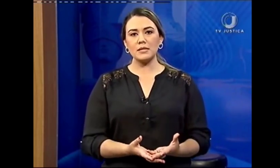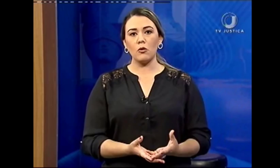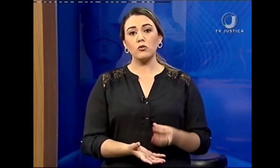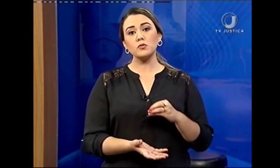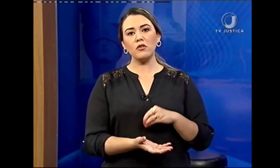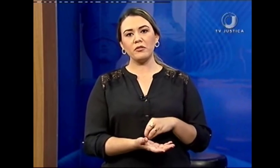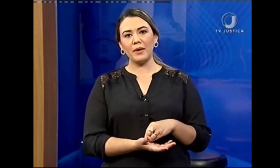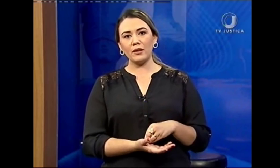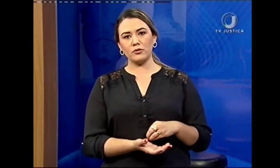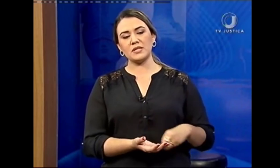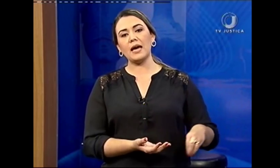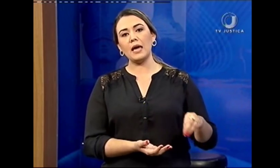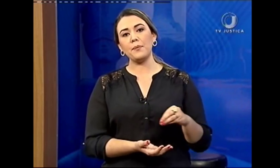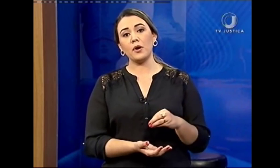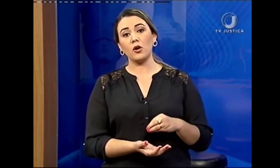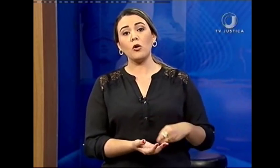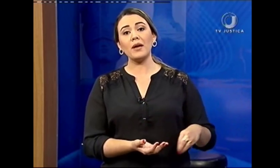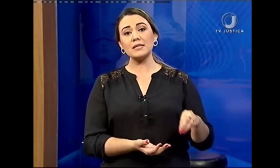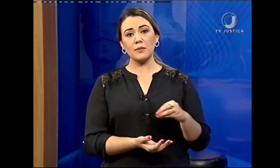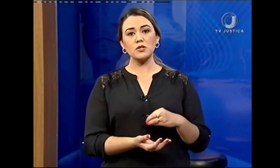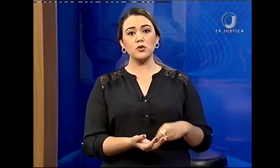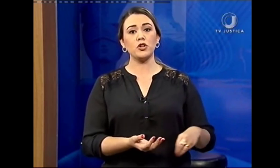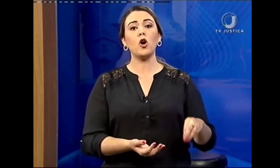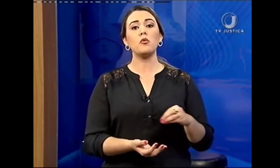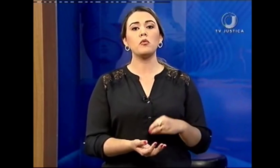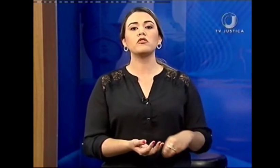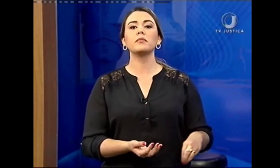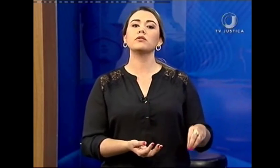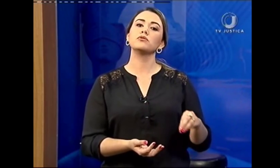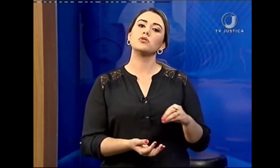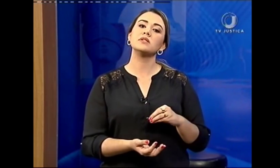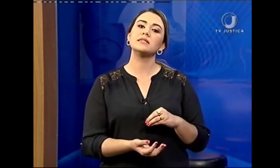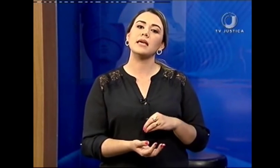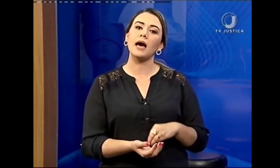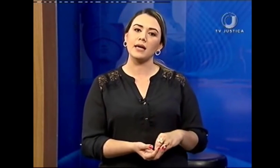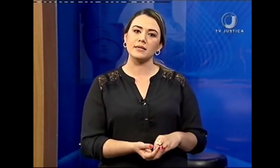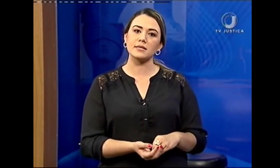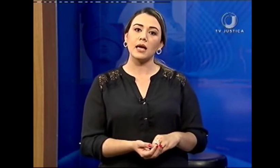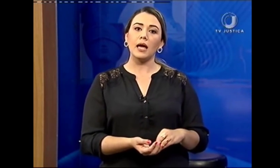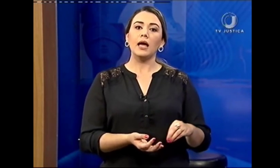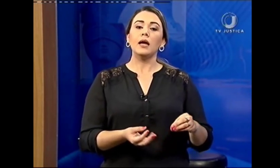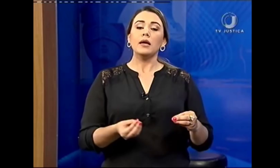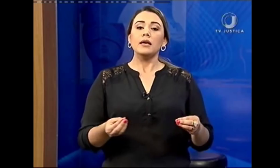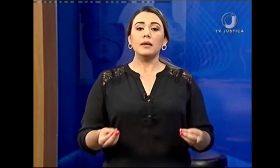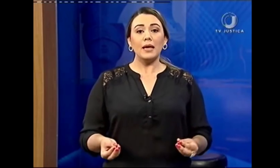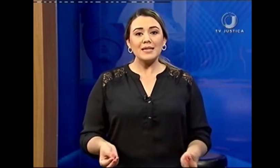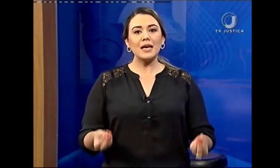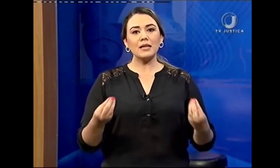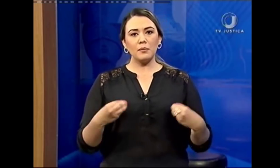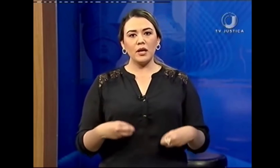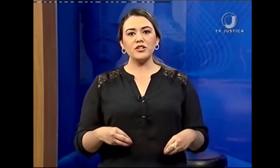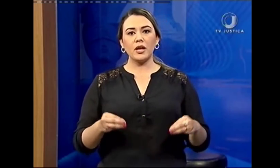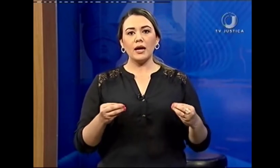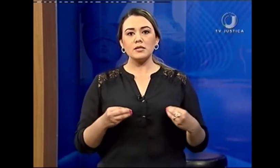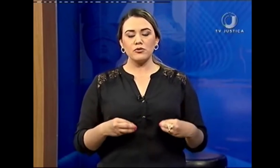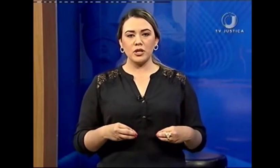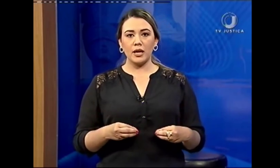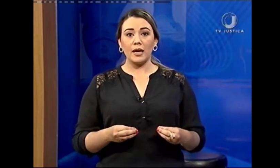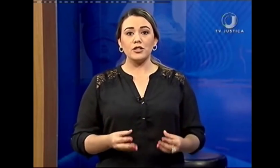preocupação. Os movimentos à época começam a surgir como movimentos sociais. Exatamente em razão de quê? De